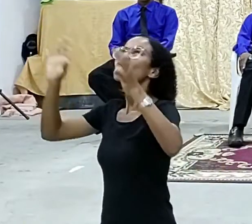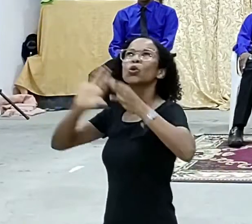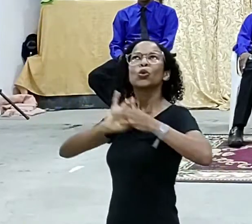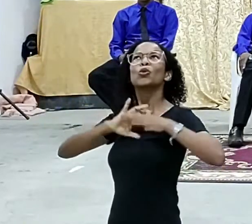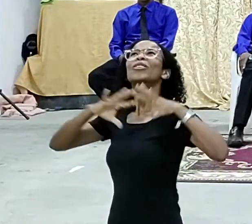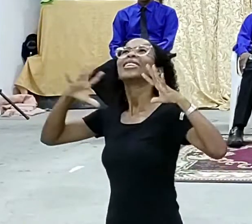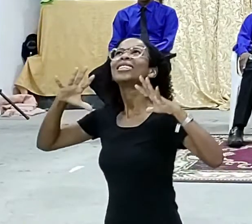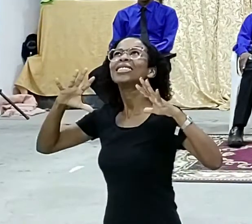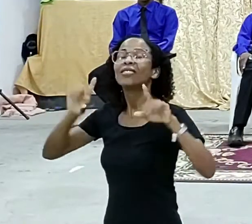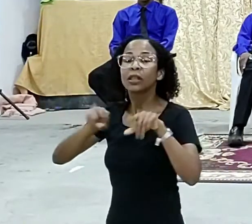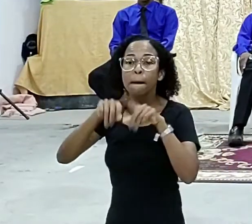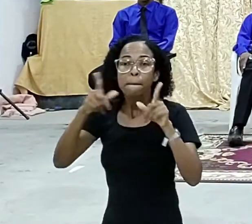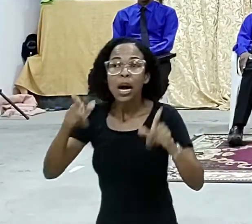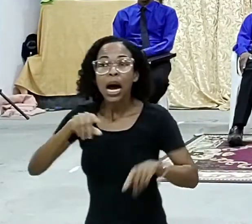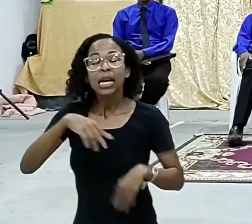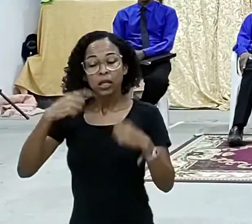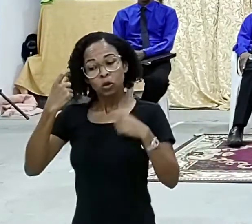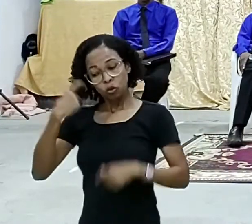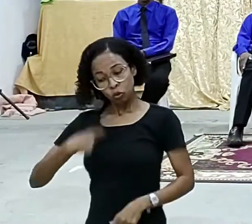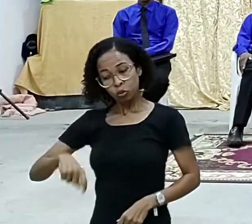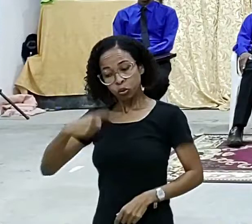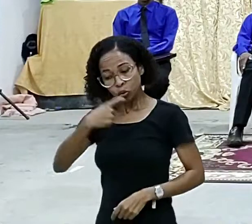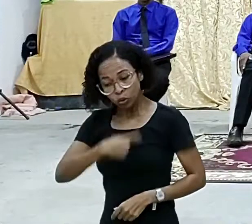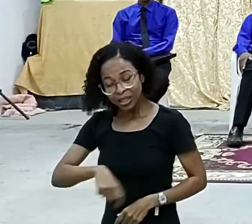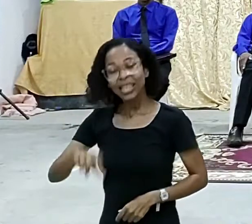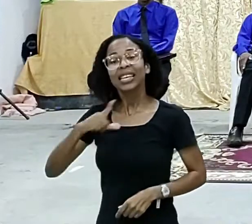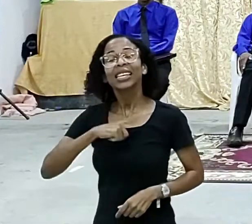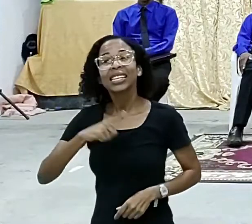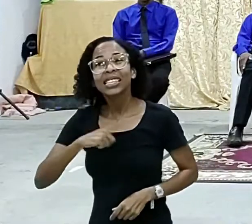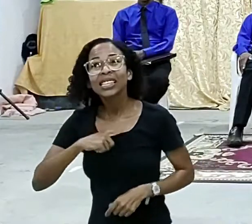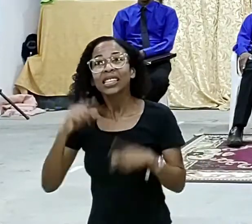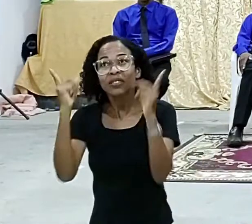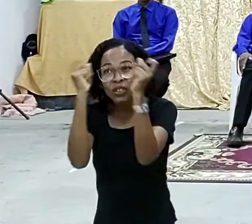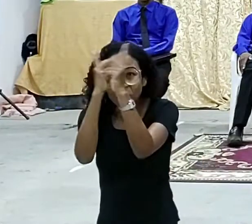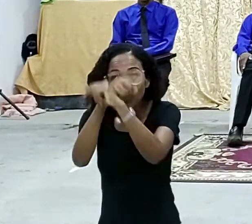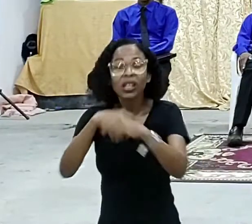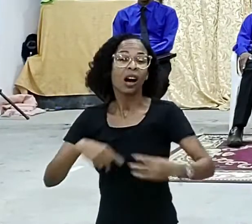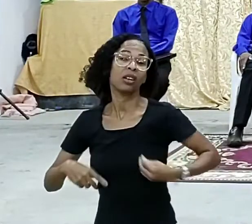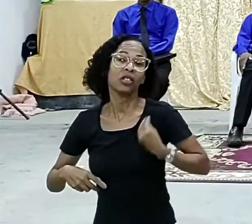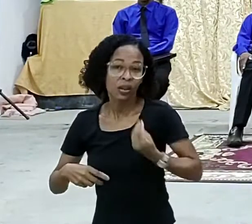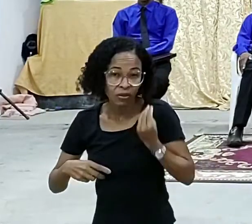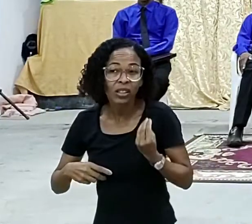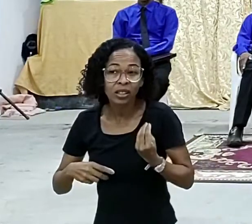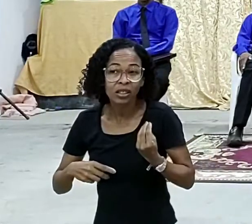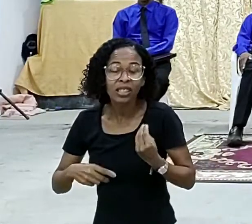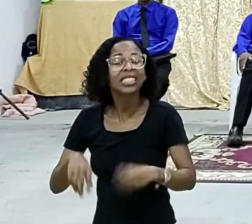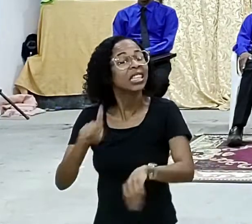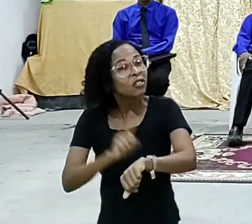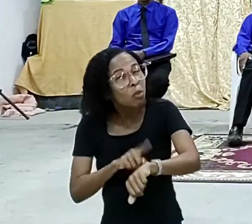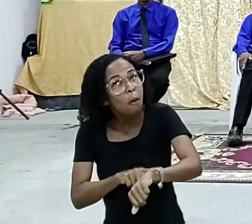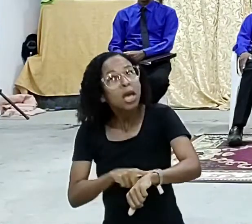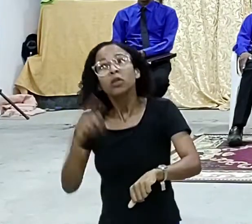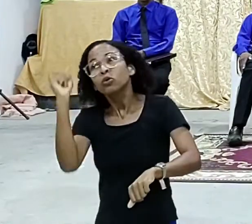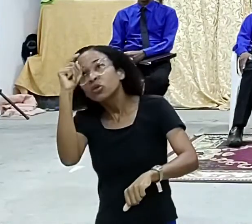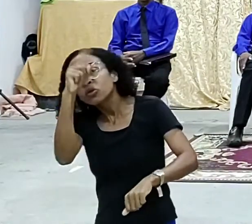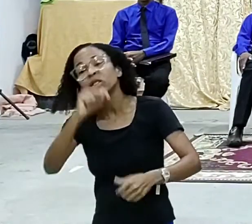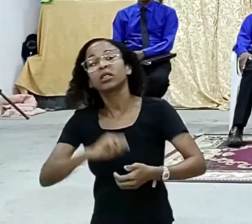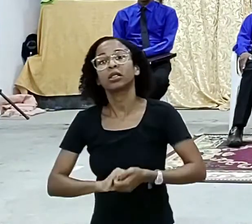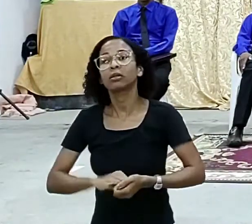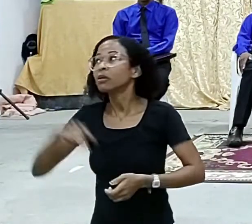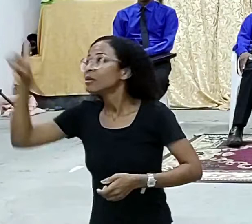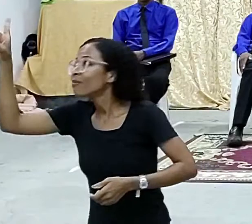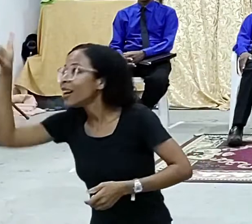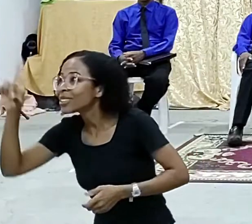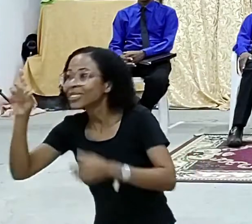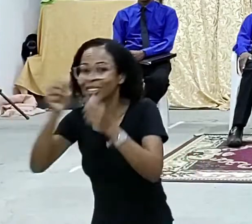passou por dificuldades, mas Deus foi com ele. Deus, ele é com o justo,